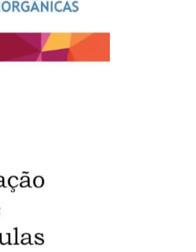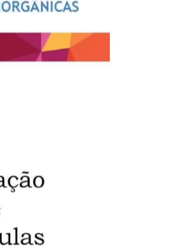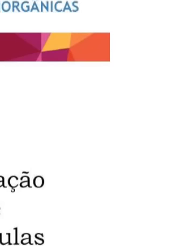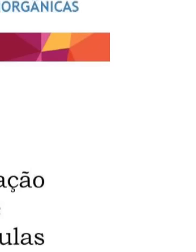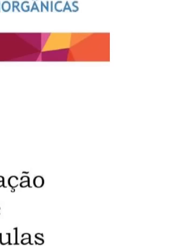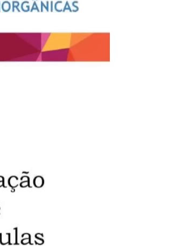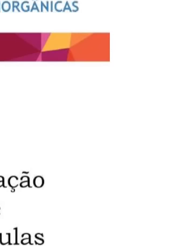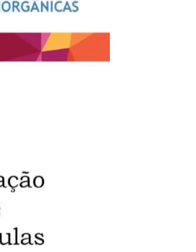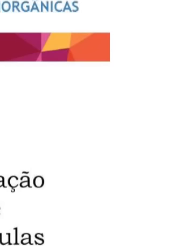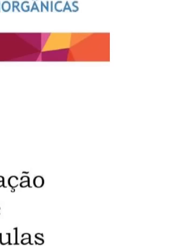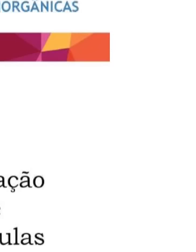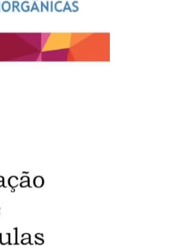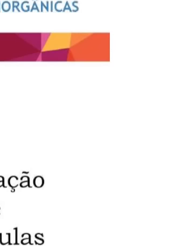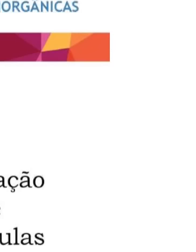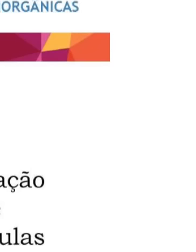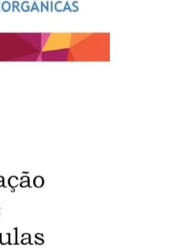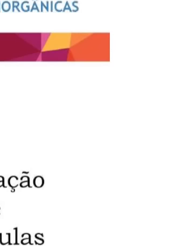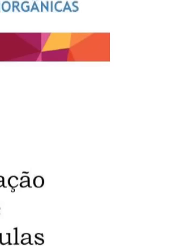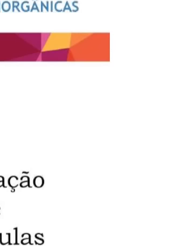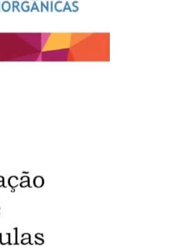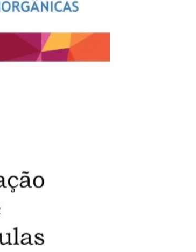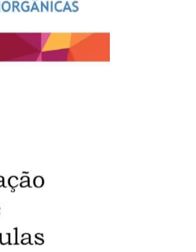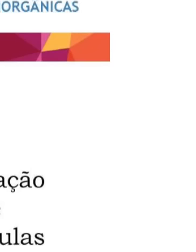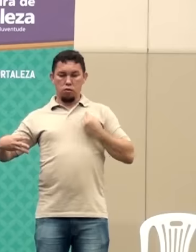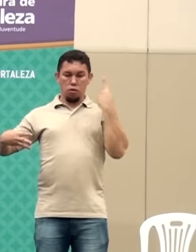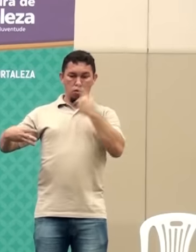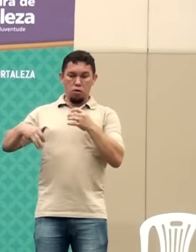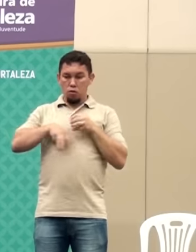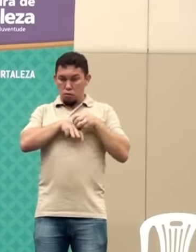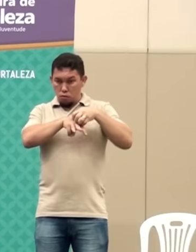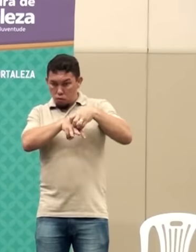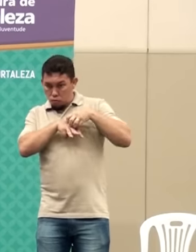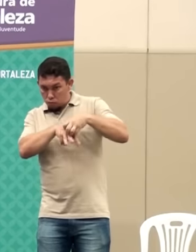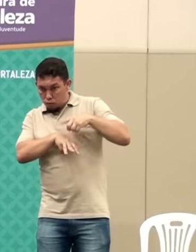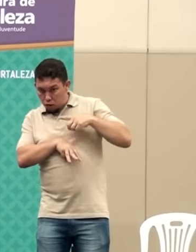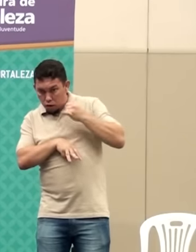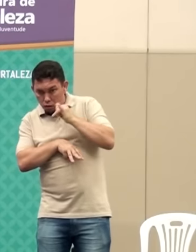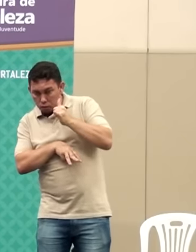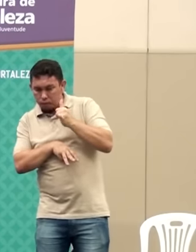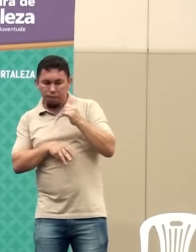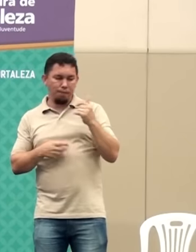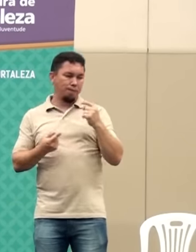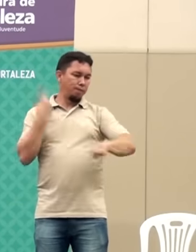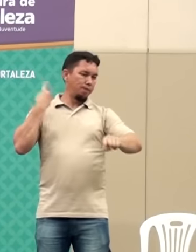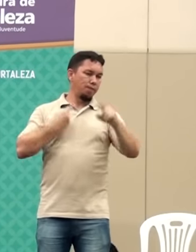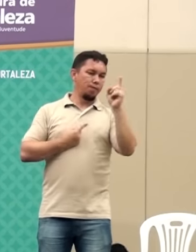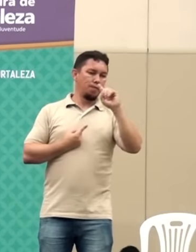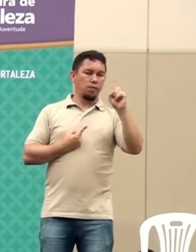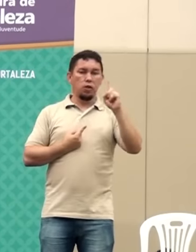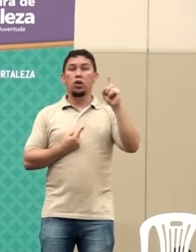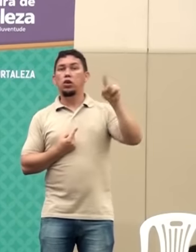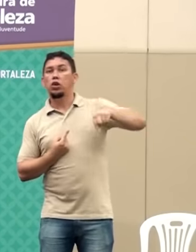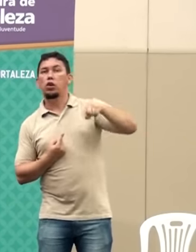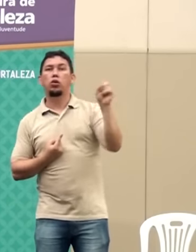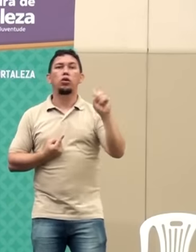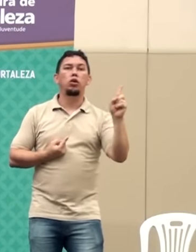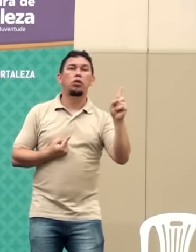molecular ou não eletrolítica. Vai conduzir eletricidade, gente? Vai conduzir sim ou